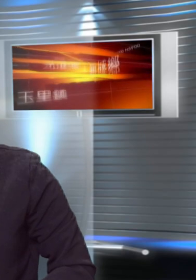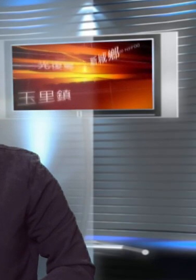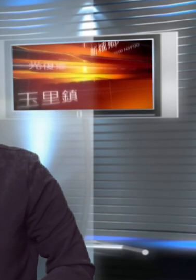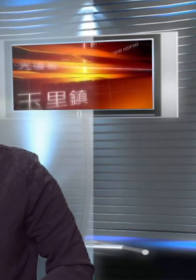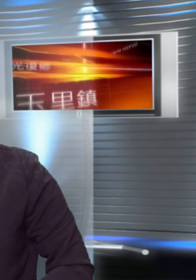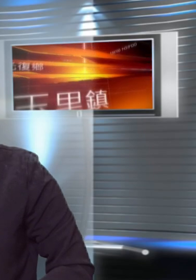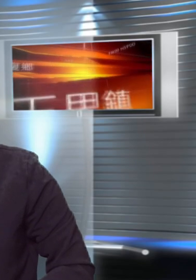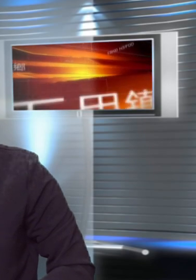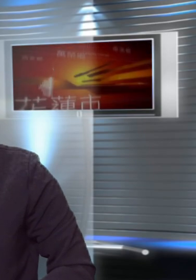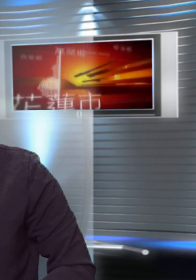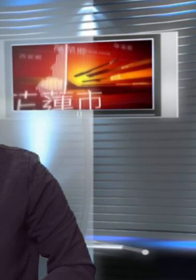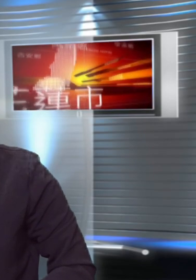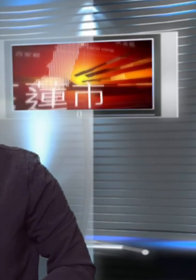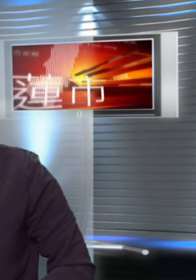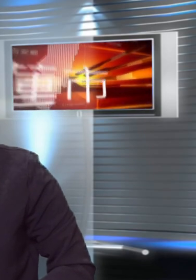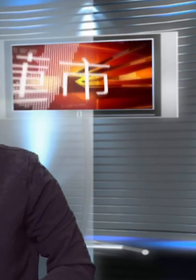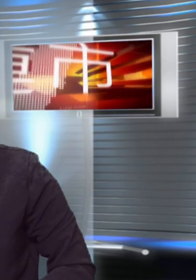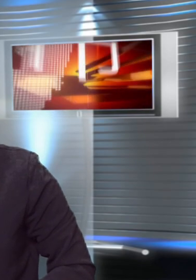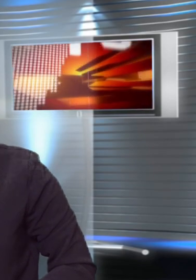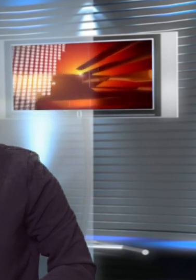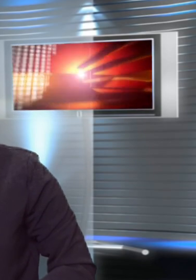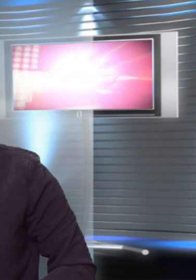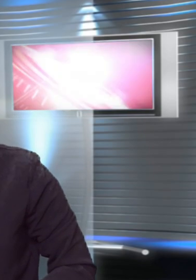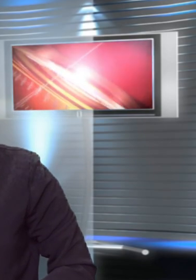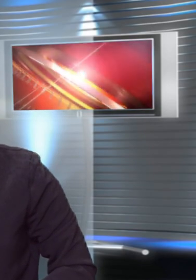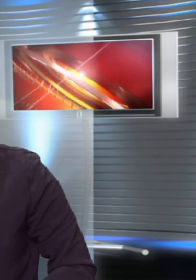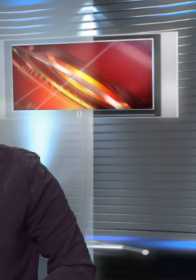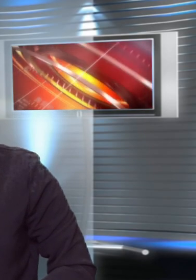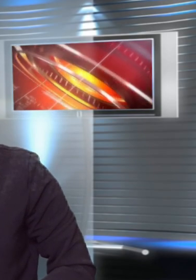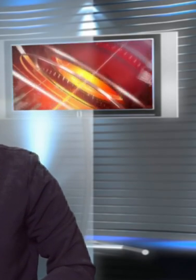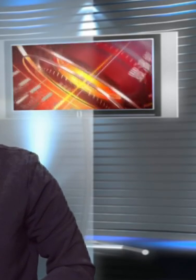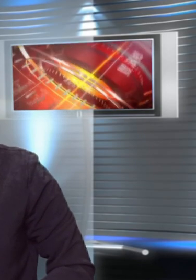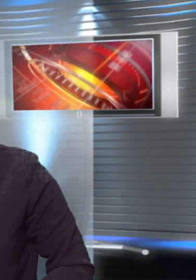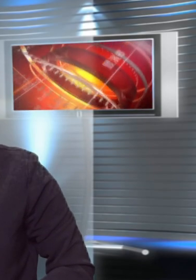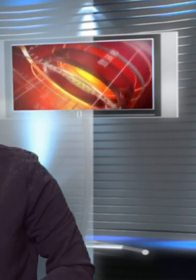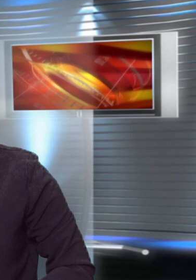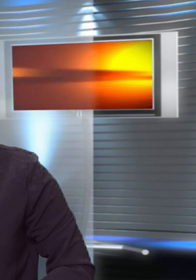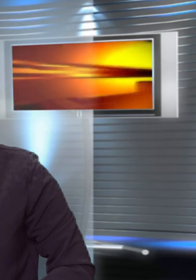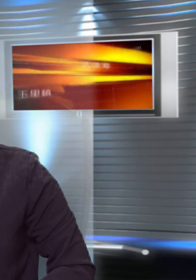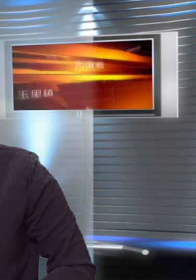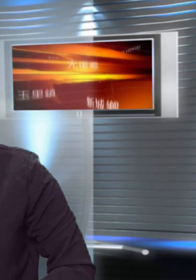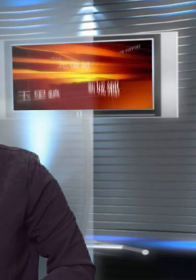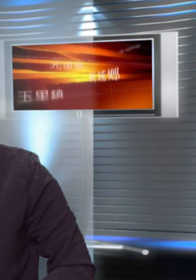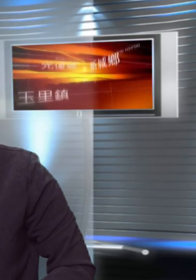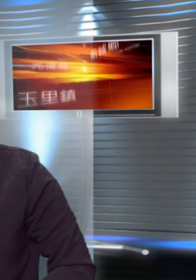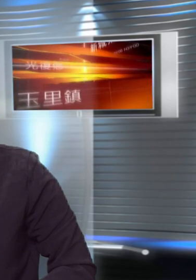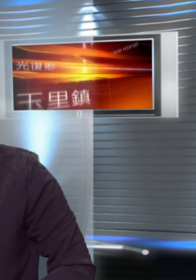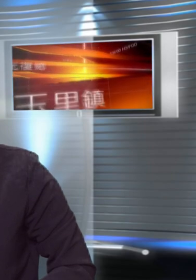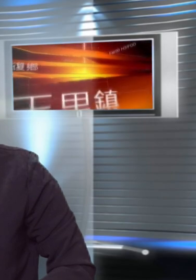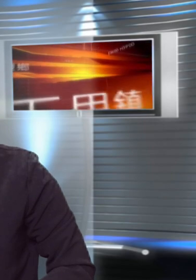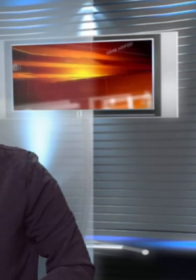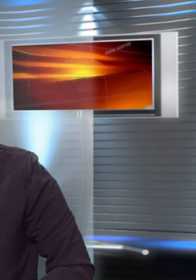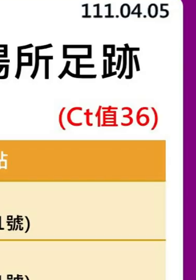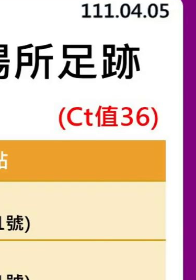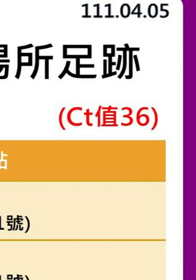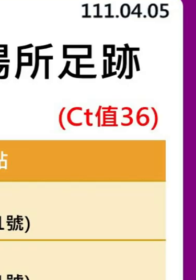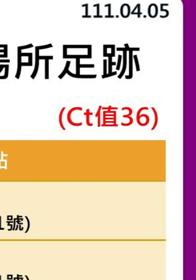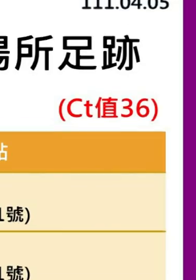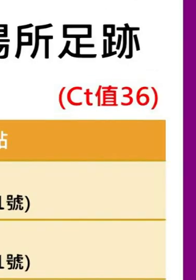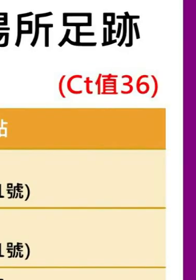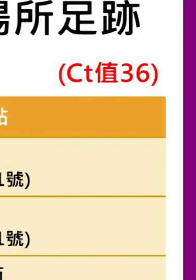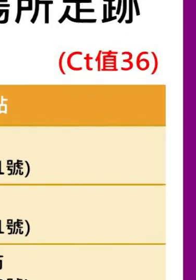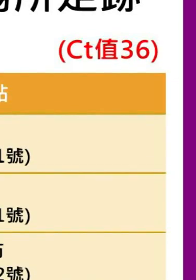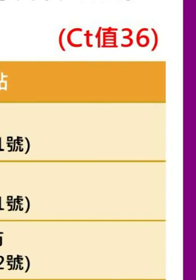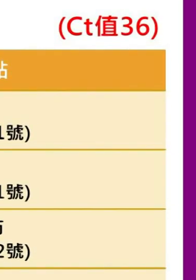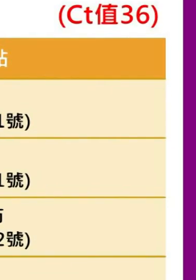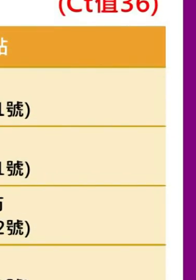莲县卫生局也发出了细胞检视，也呼吁足迹重叠者尽速前往快筛。 本土疫情